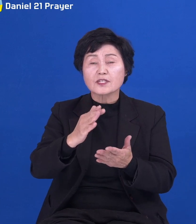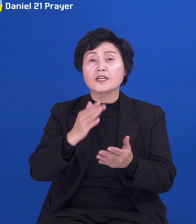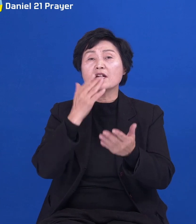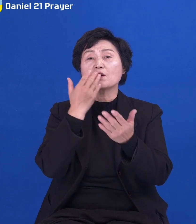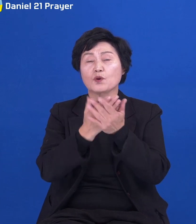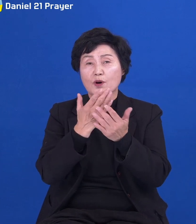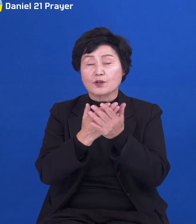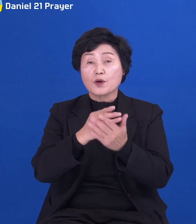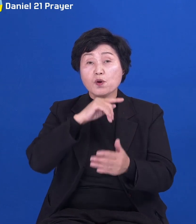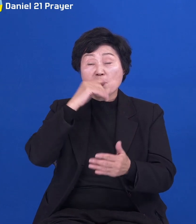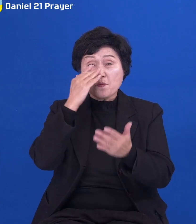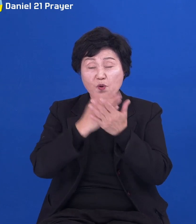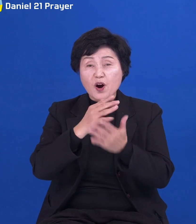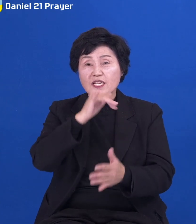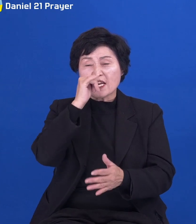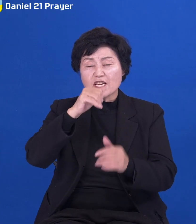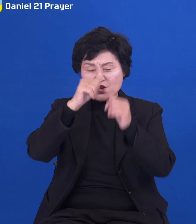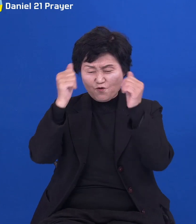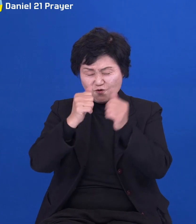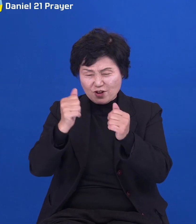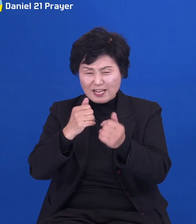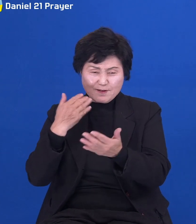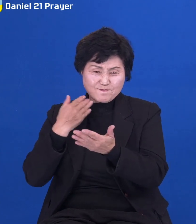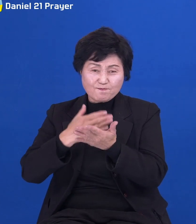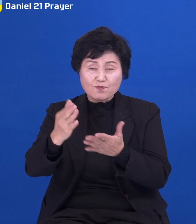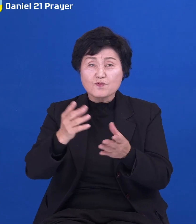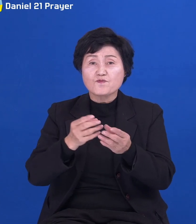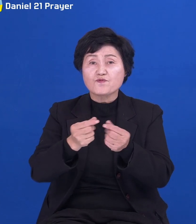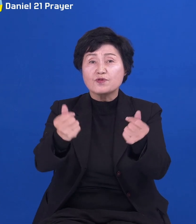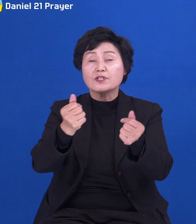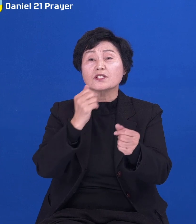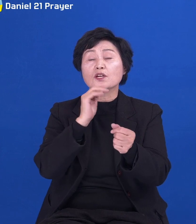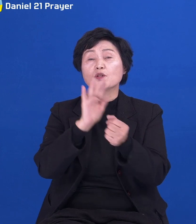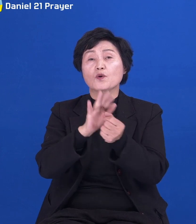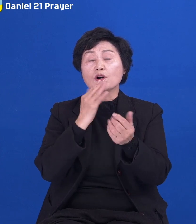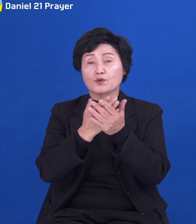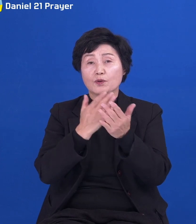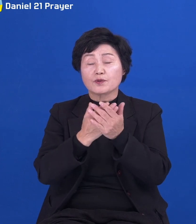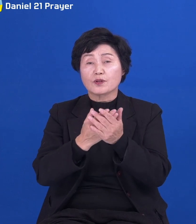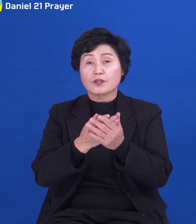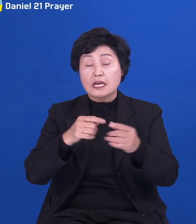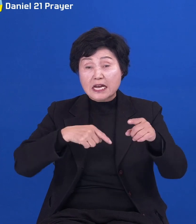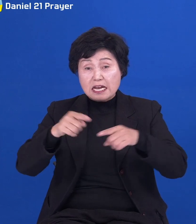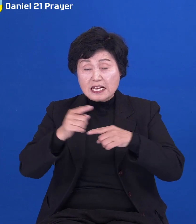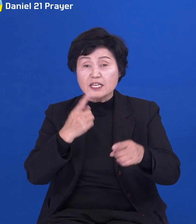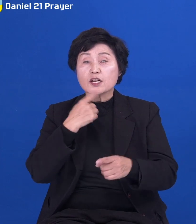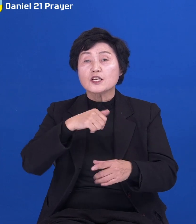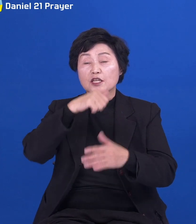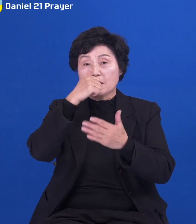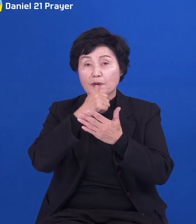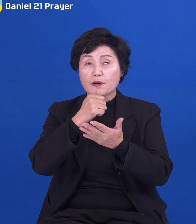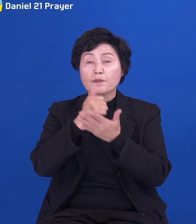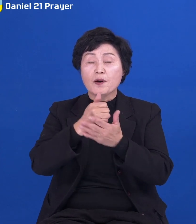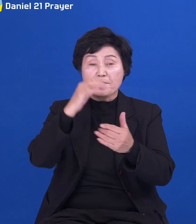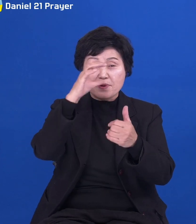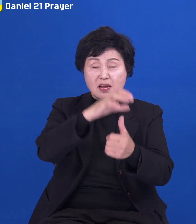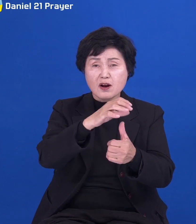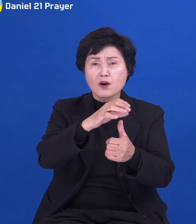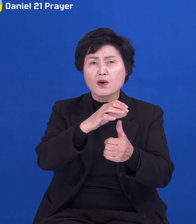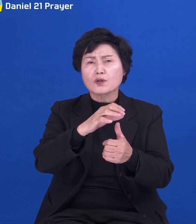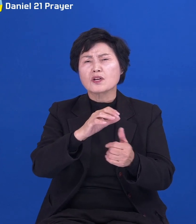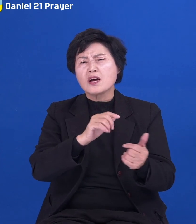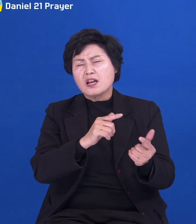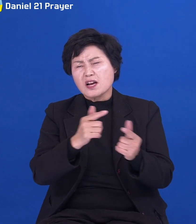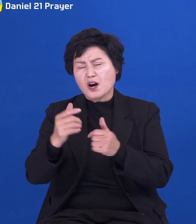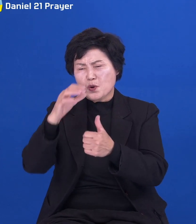주의 이름으로 재가루가 되게 하옵소서. 정치범 수용소, 포로 수용소, 교화소 등 인간들에게 속박이 되어 있는 모든